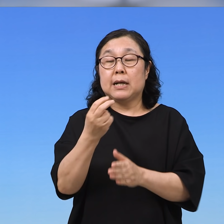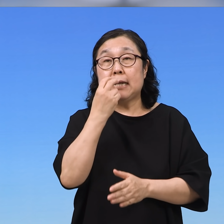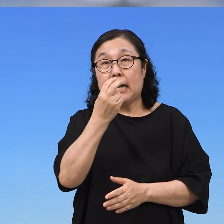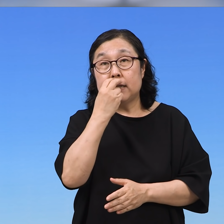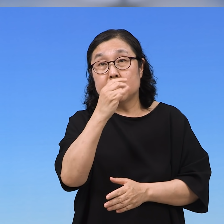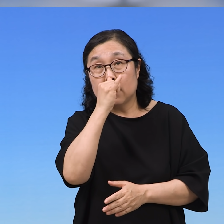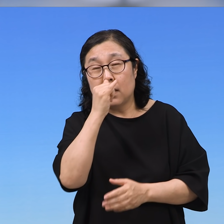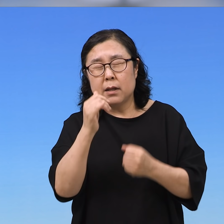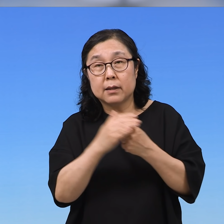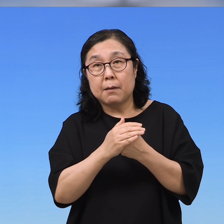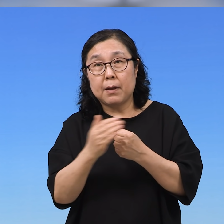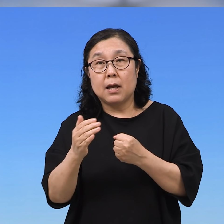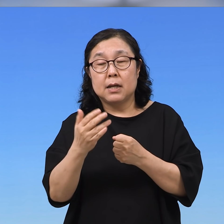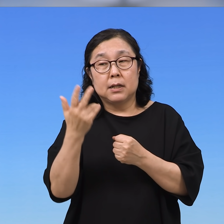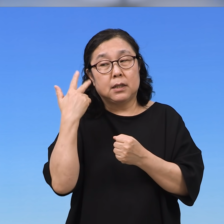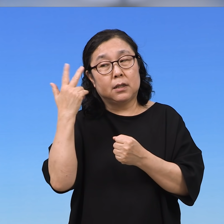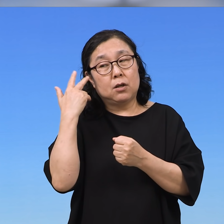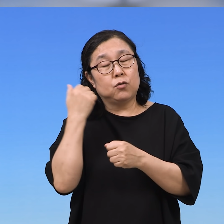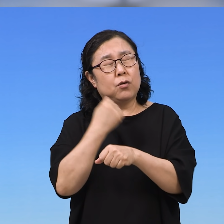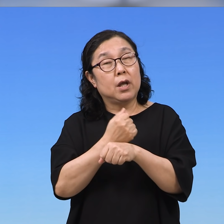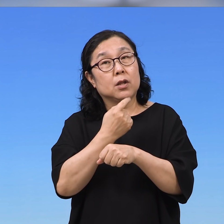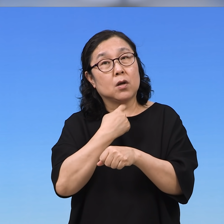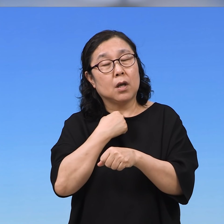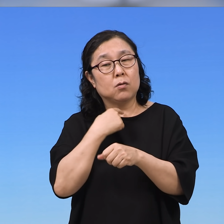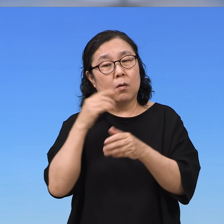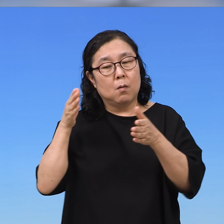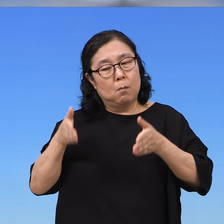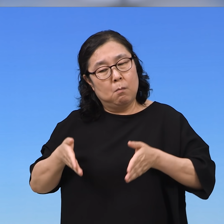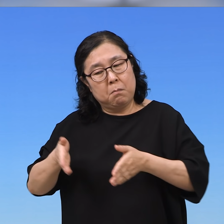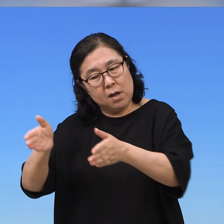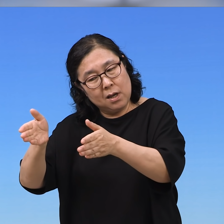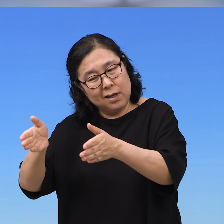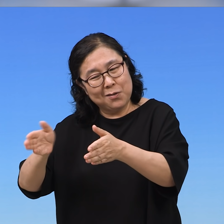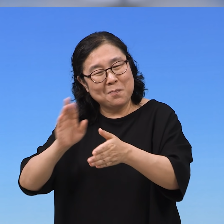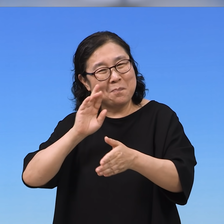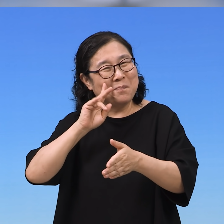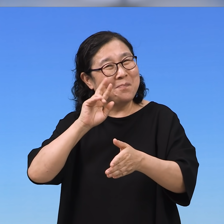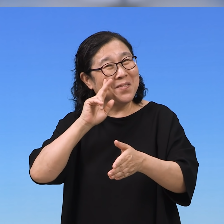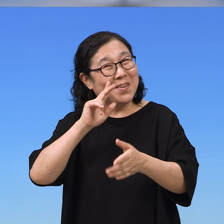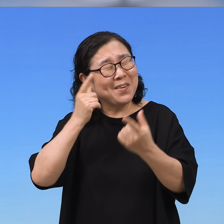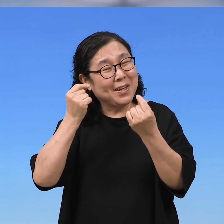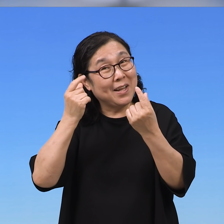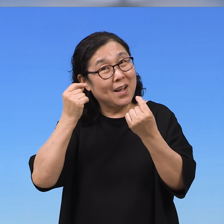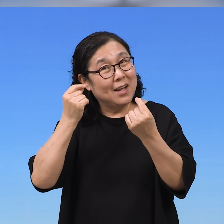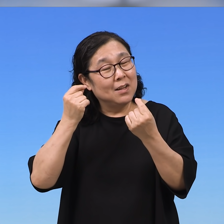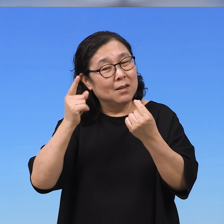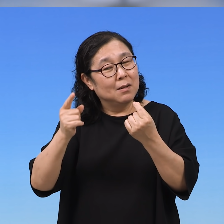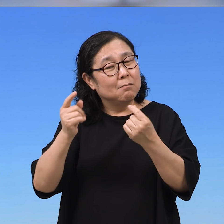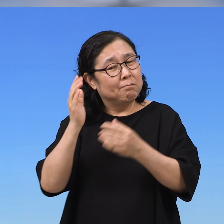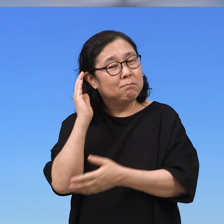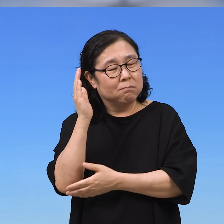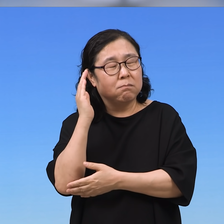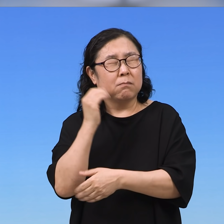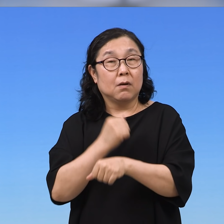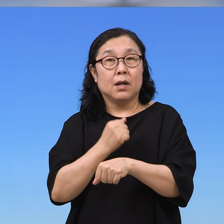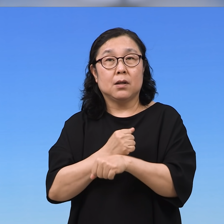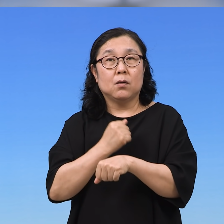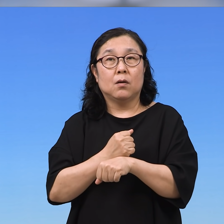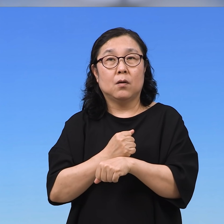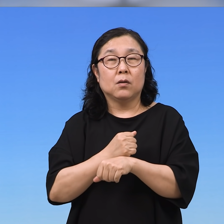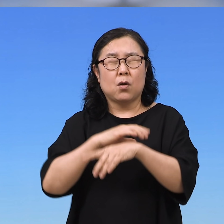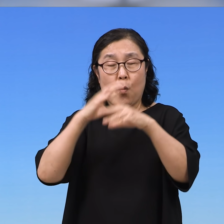생물이다 보니까 지난주에 했던 게 이게 방향이 좀 틀린 거예요. 이렇게